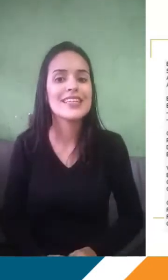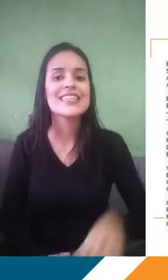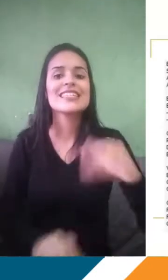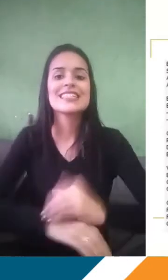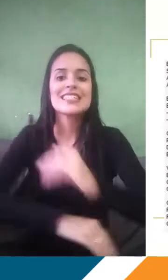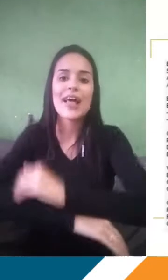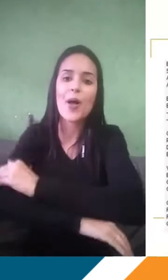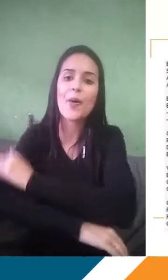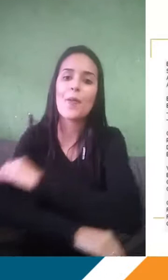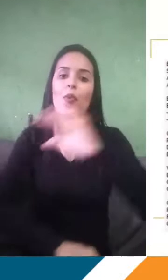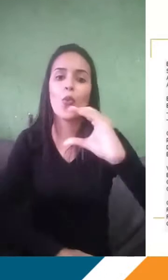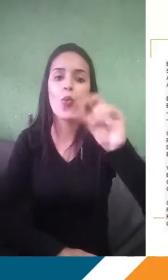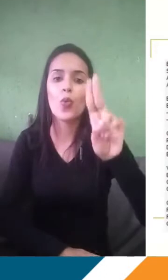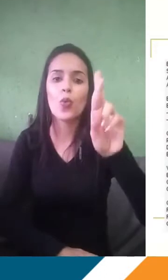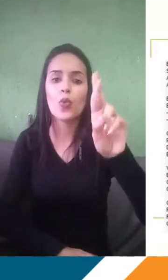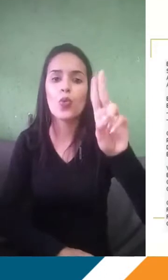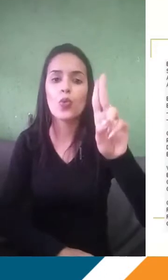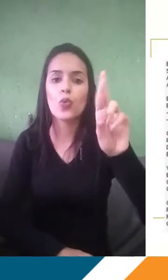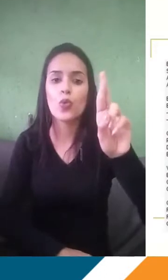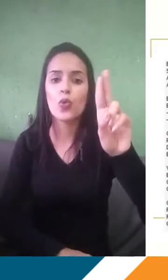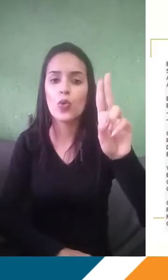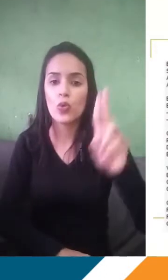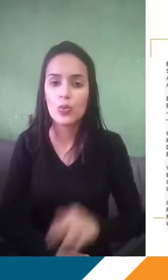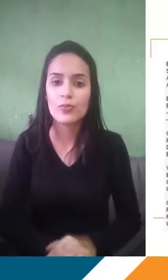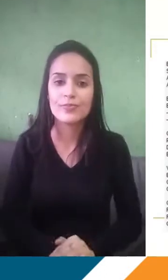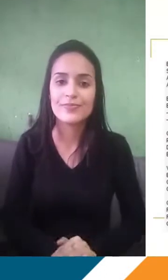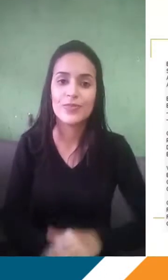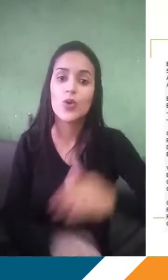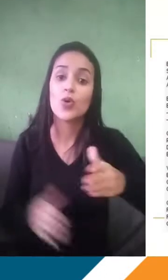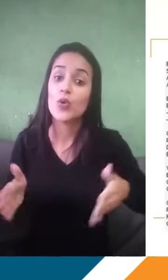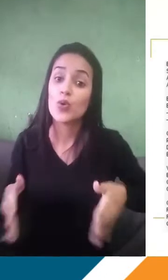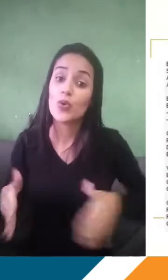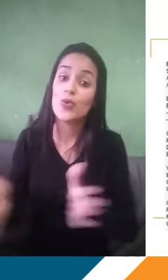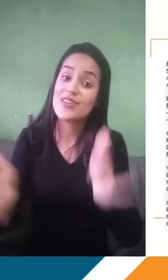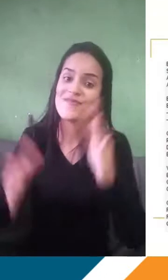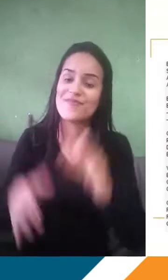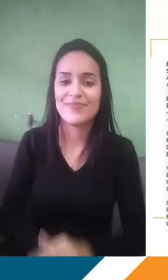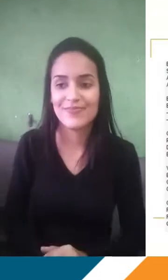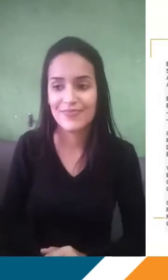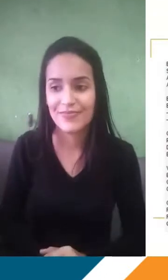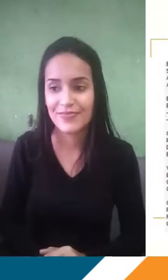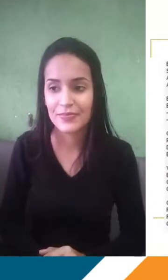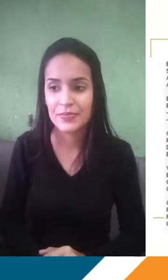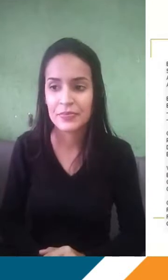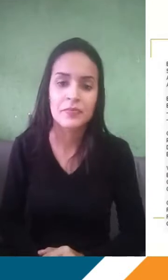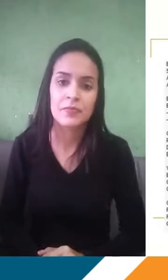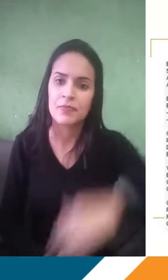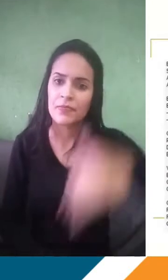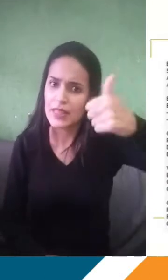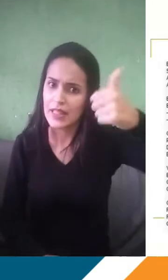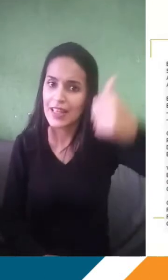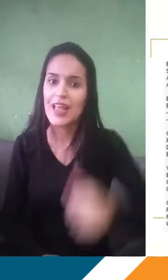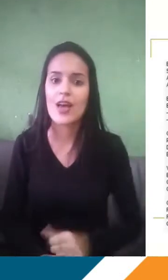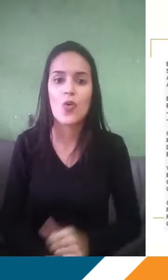Na terceira estrofe, o autor apresenta o sapo tanoeiro, que representa os poetas parnasianos e